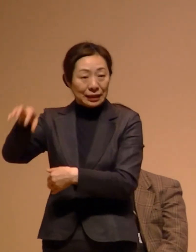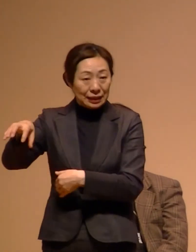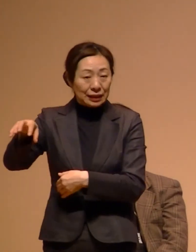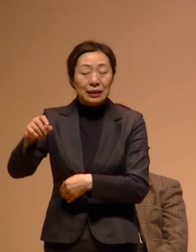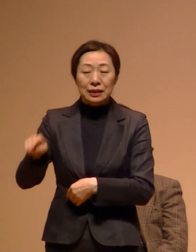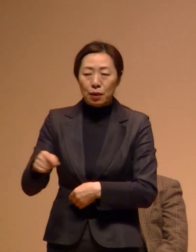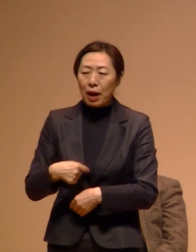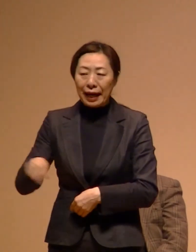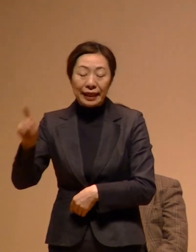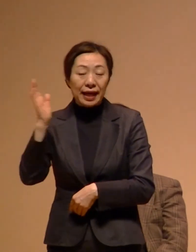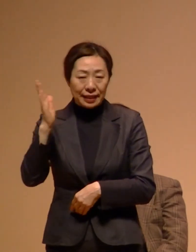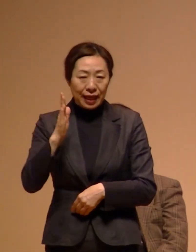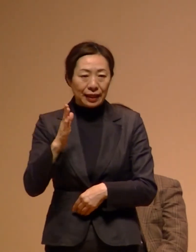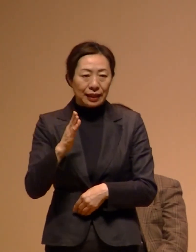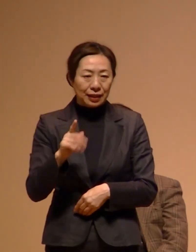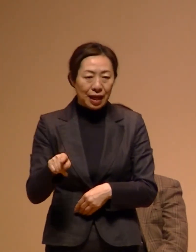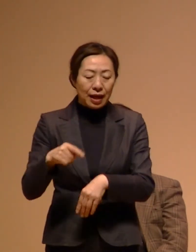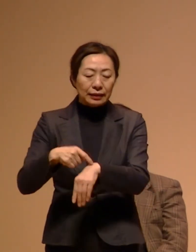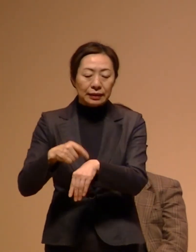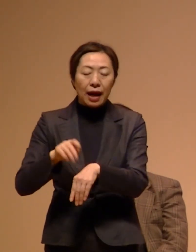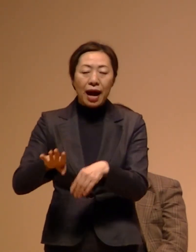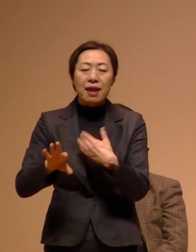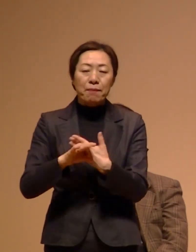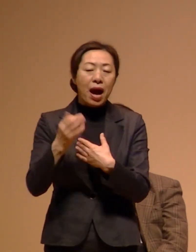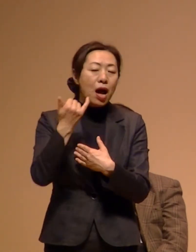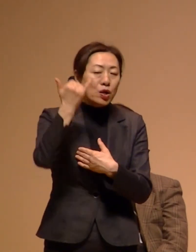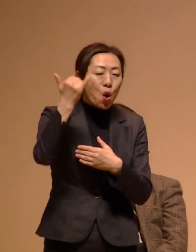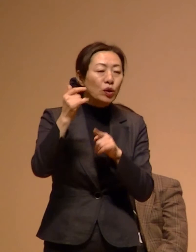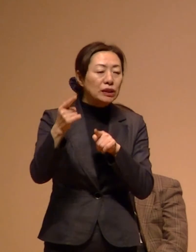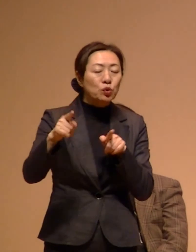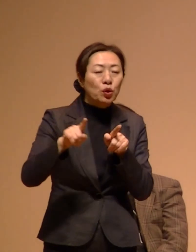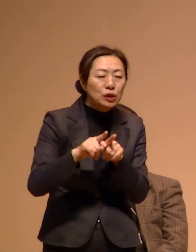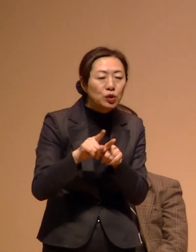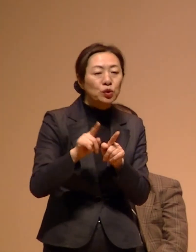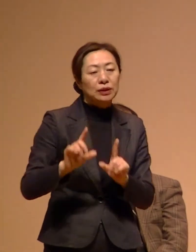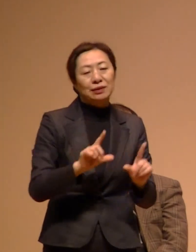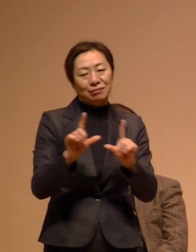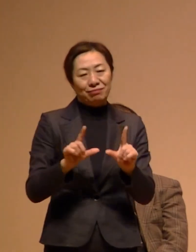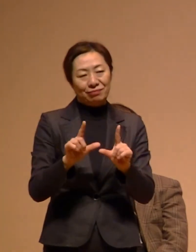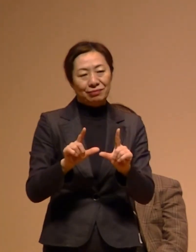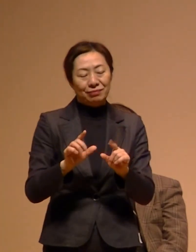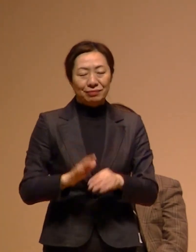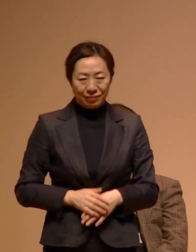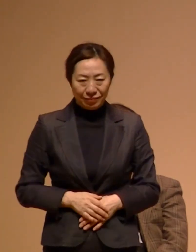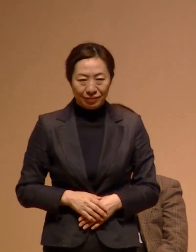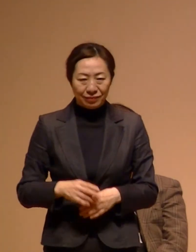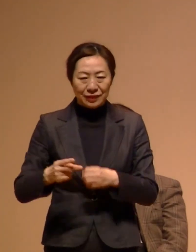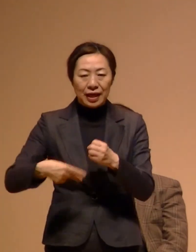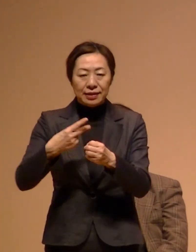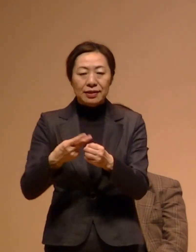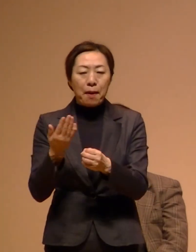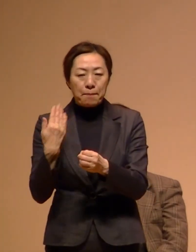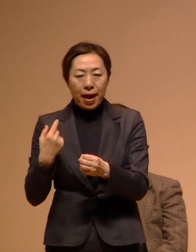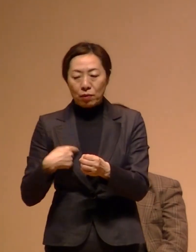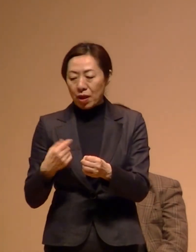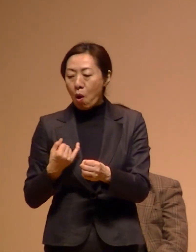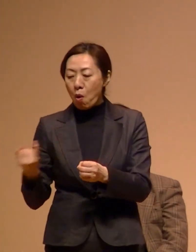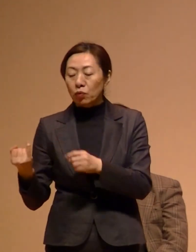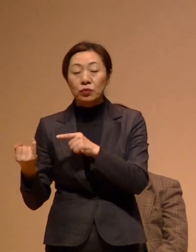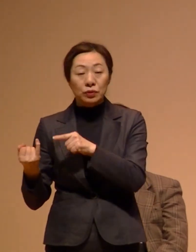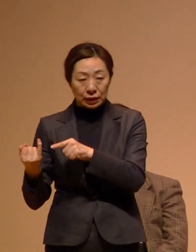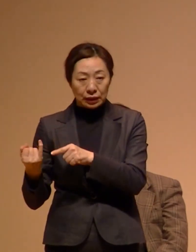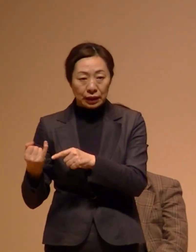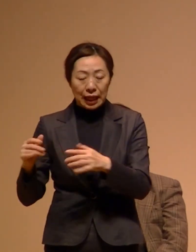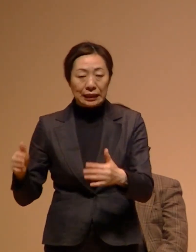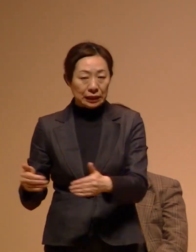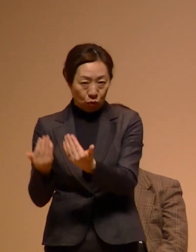両親とすると思います。2年前にうちのかみさんがちょっと事故で、4日間、集中治療室